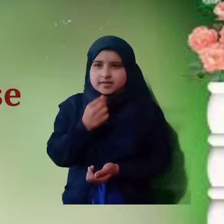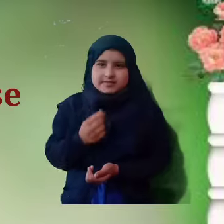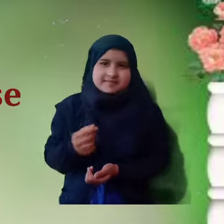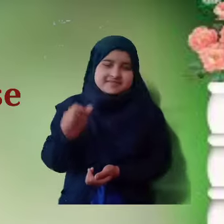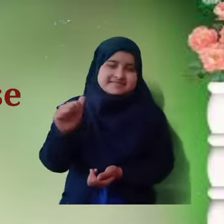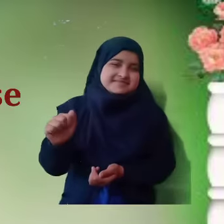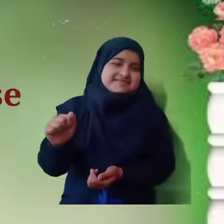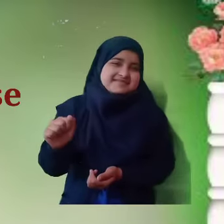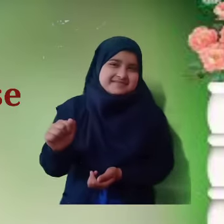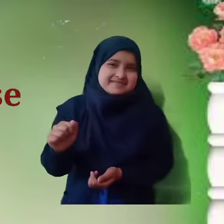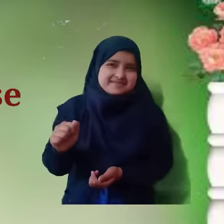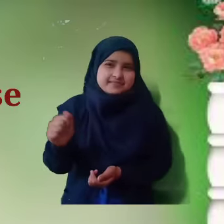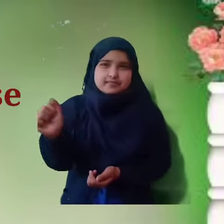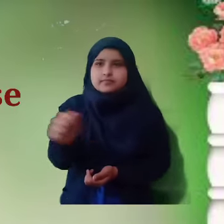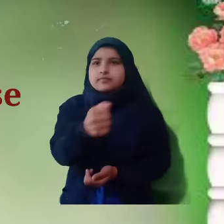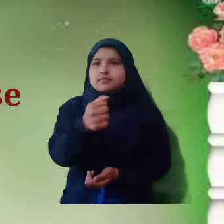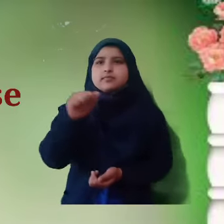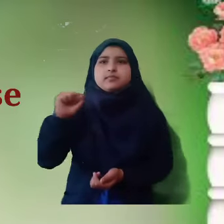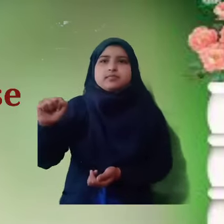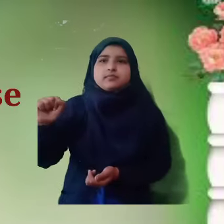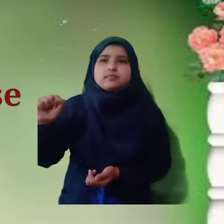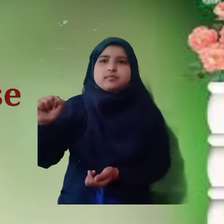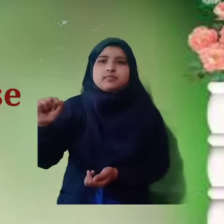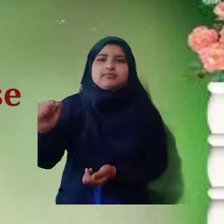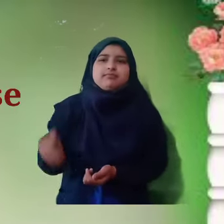मश्क, ऐसे साइन करके